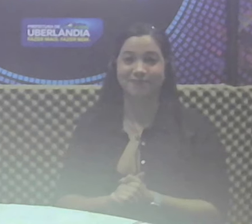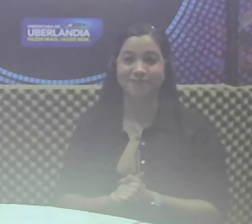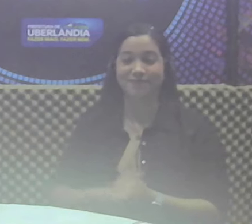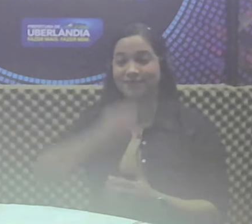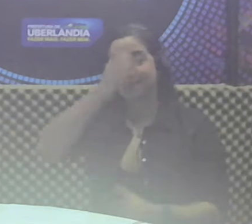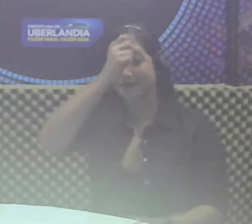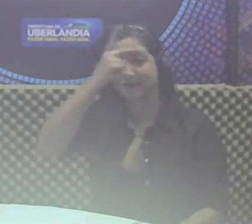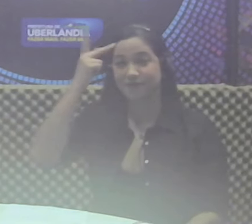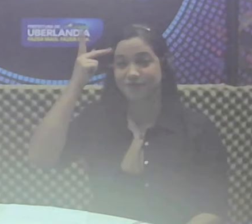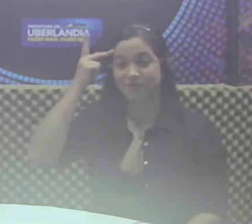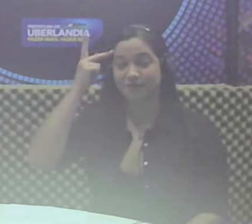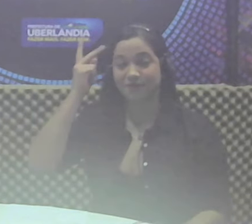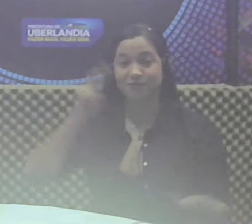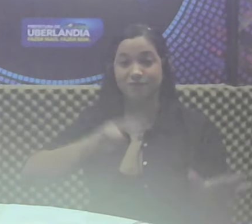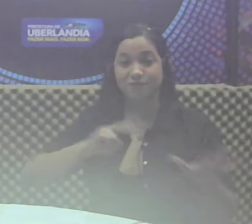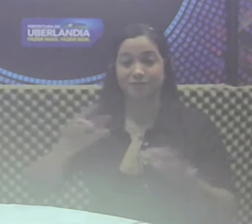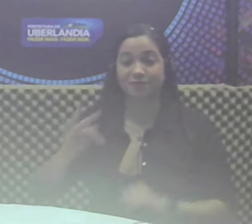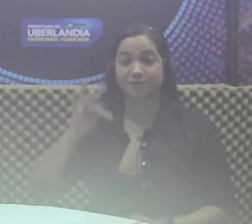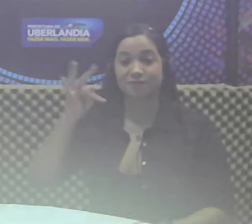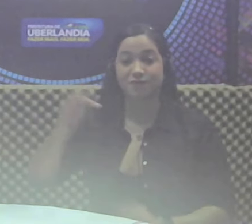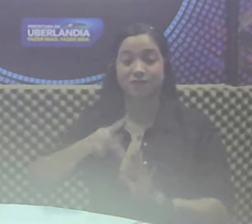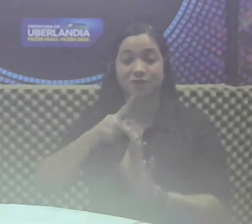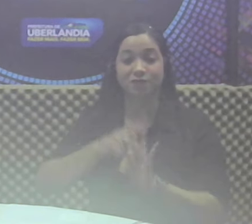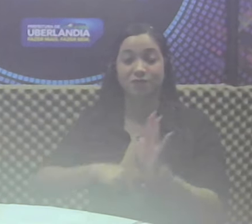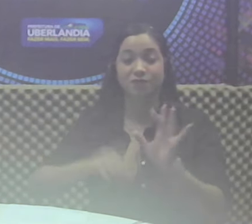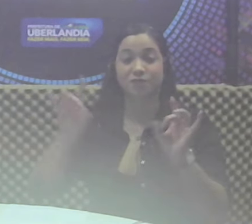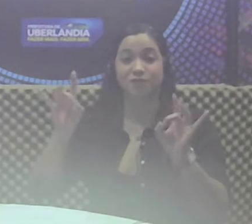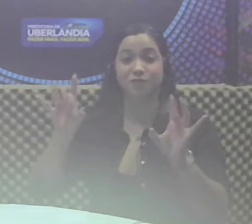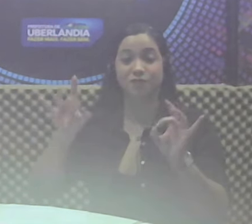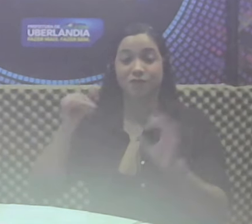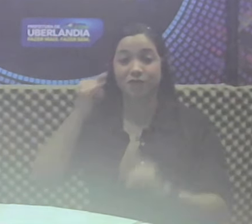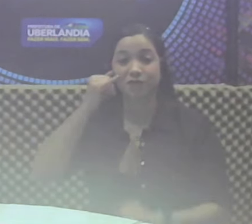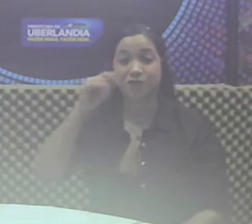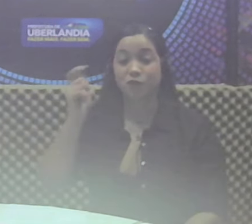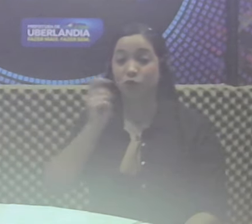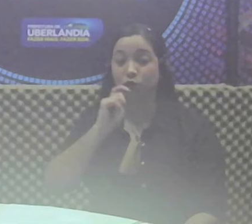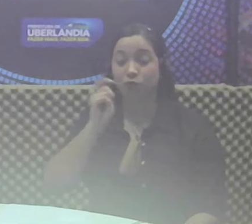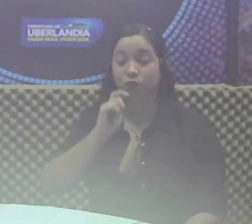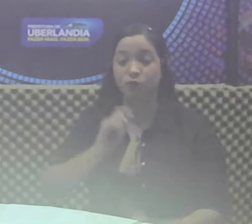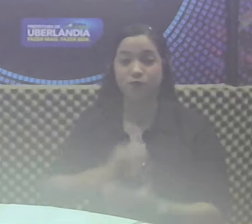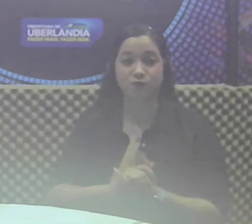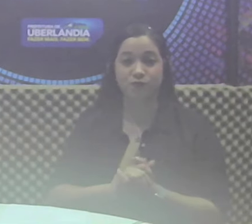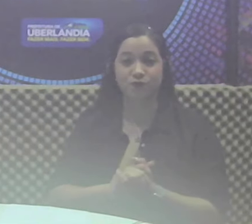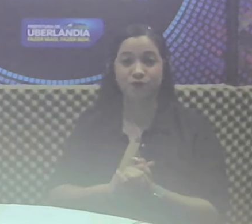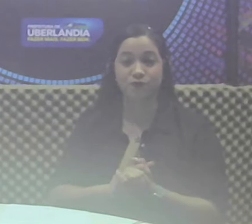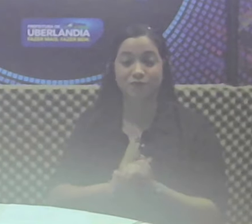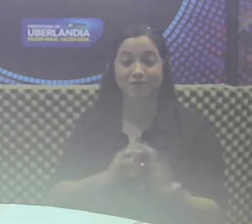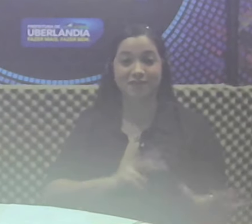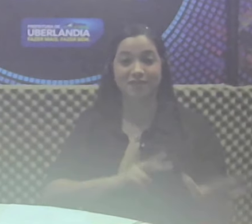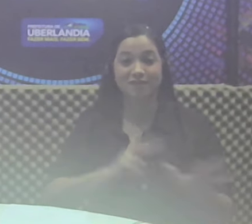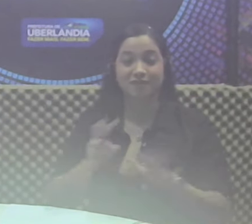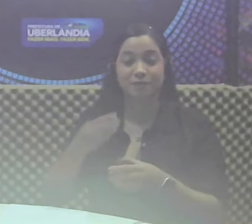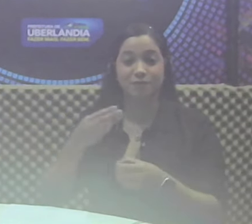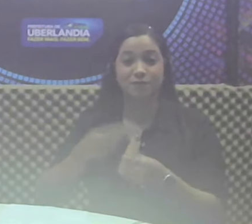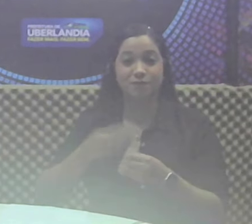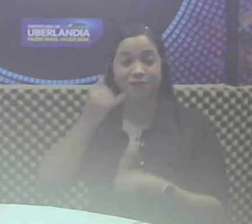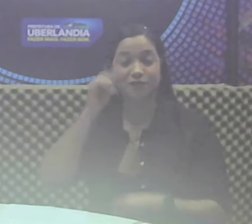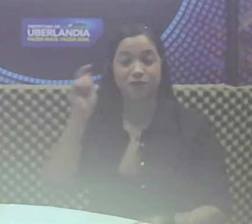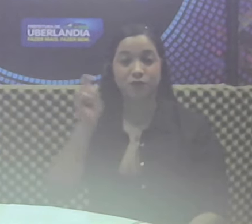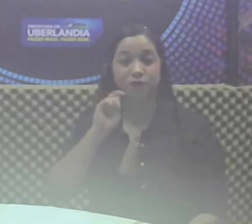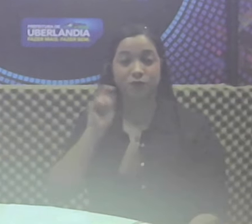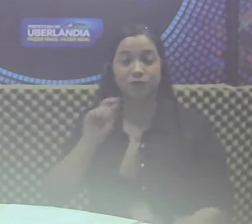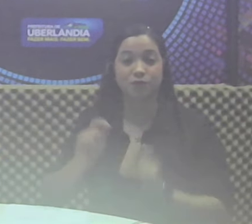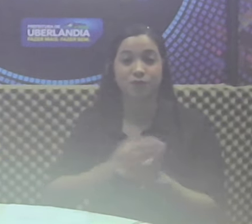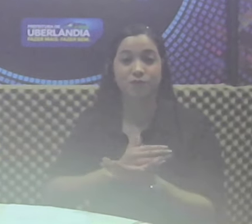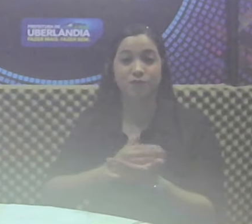Prefeitura realiza na próxima semana a programação especial de prevenção às drogas. A Semana Municipal de Prevenção às Drogas